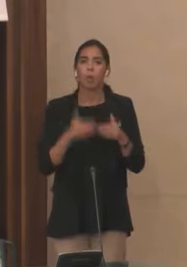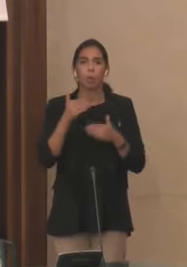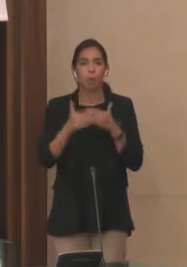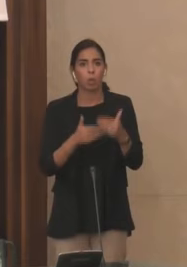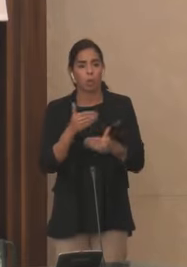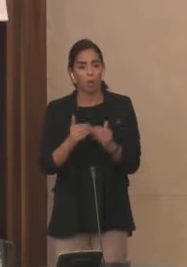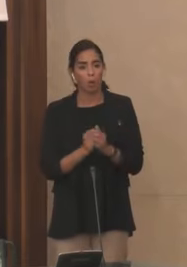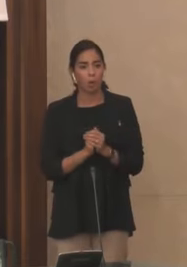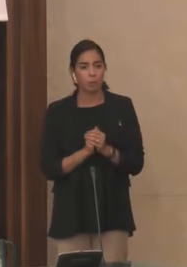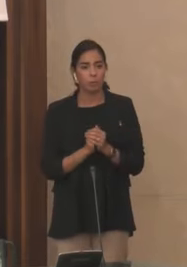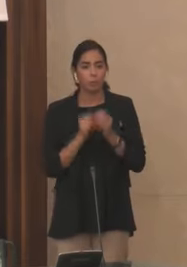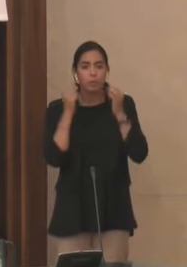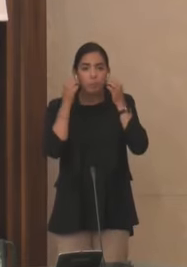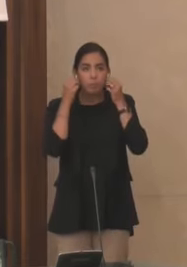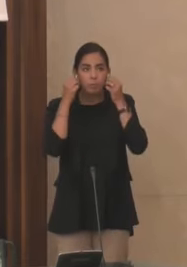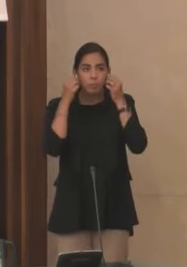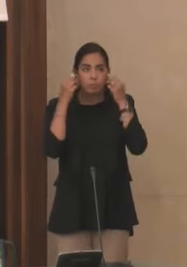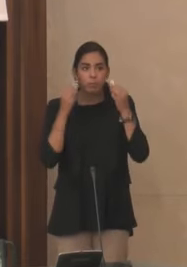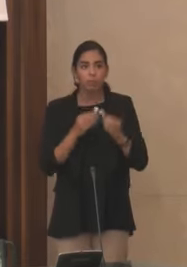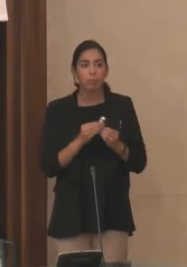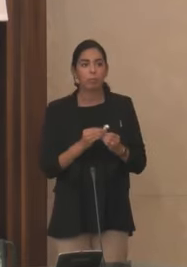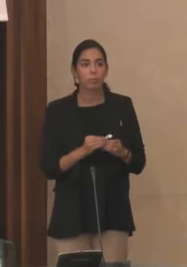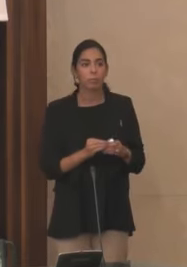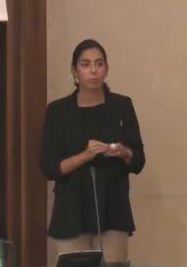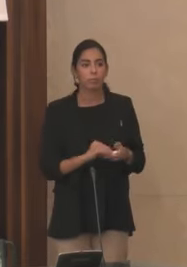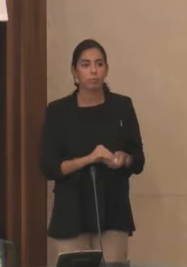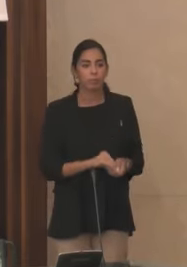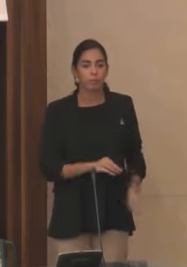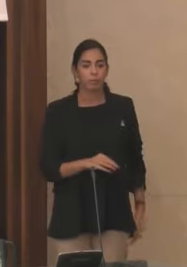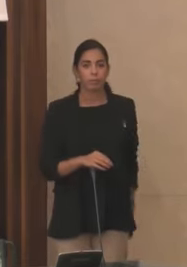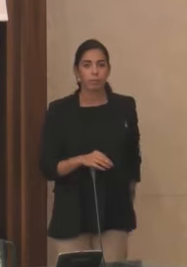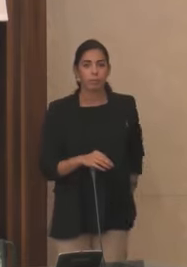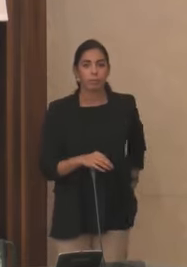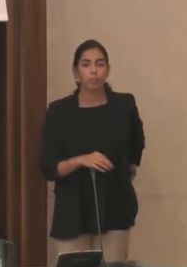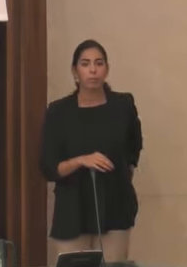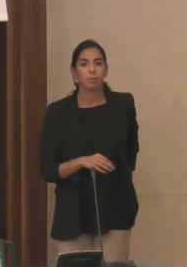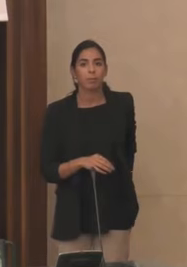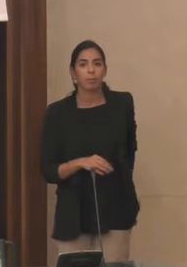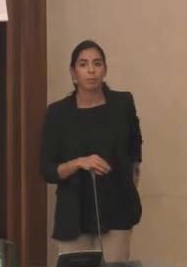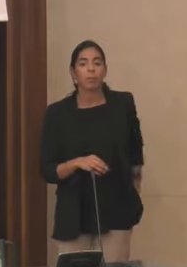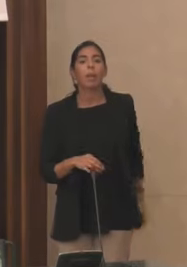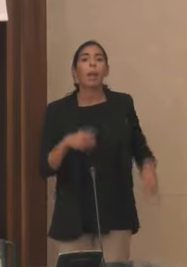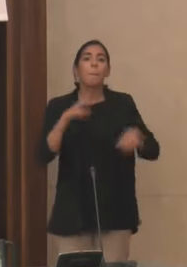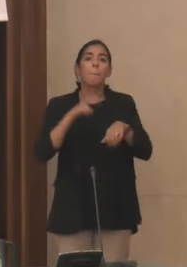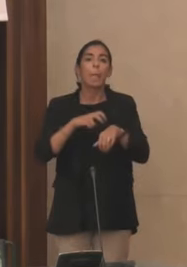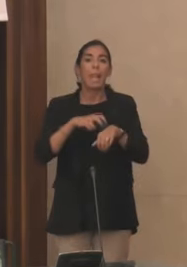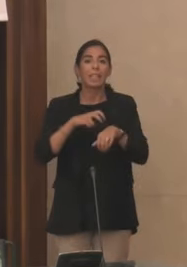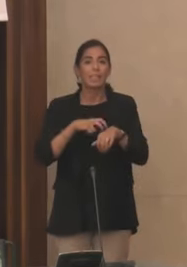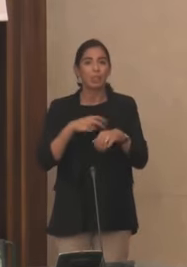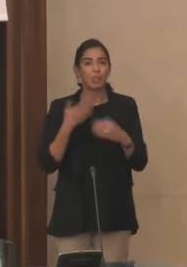medicina, la evidence-based medicine, che nasce formalmente attorno agli anni